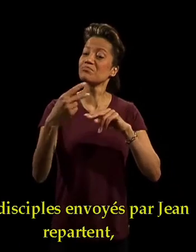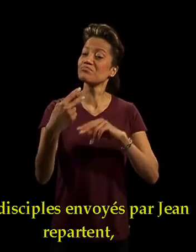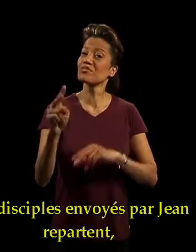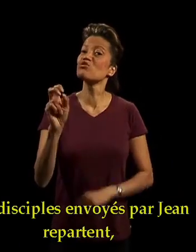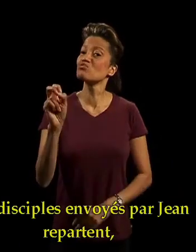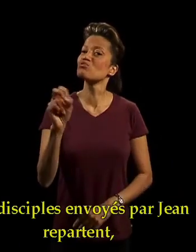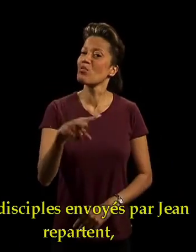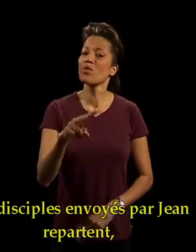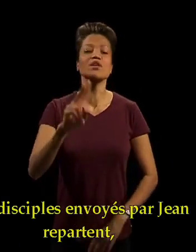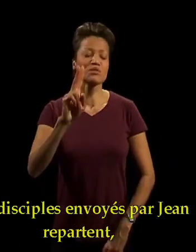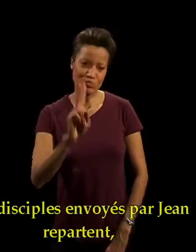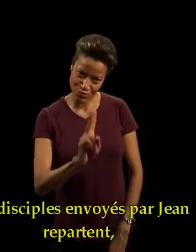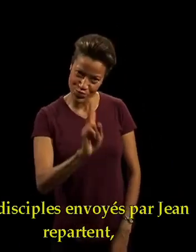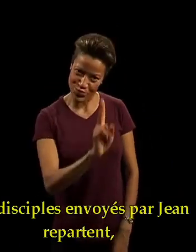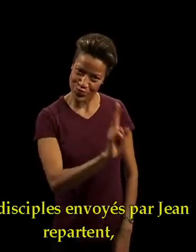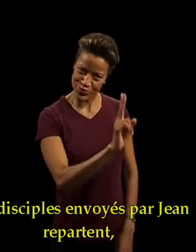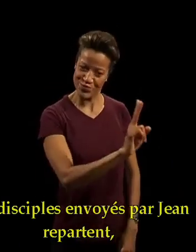les disciples envoyés par Jean repartent.